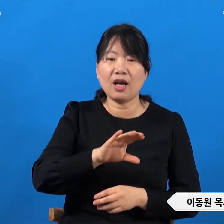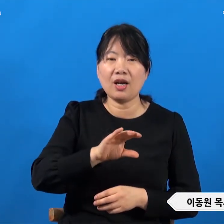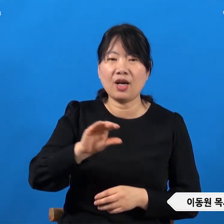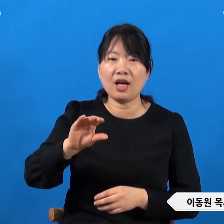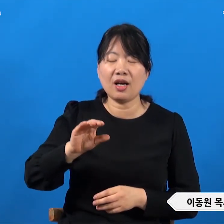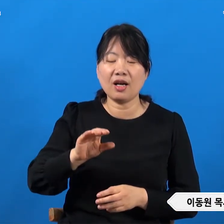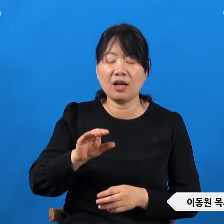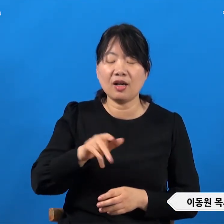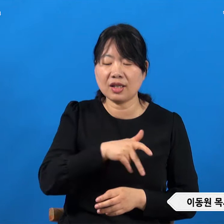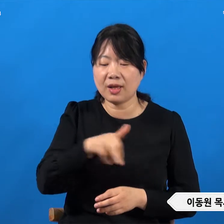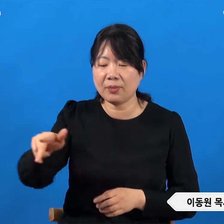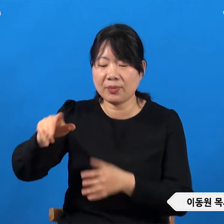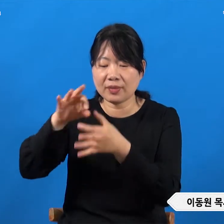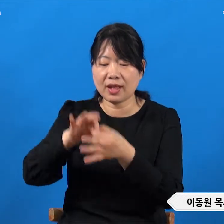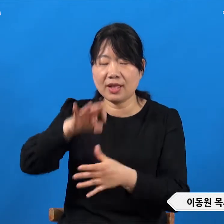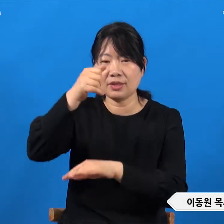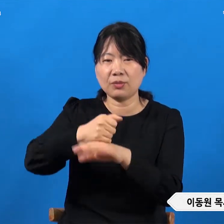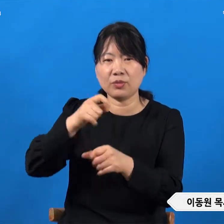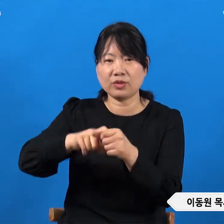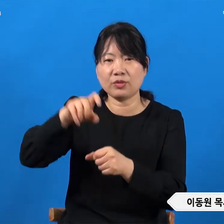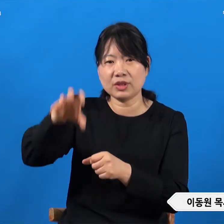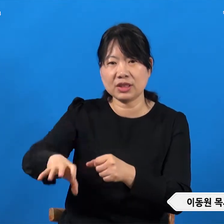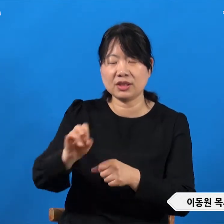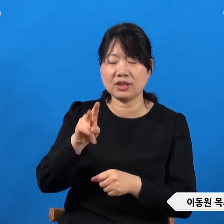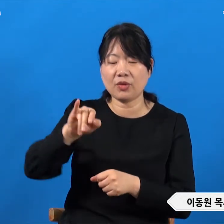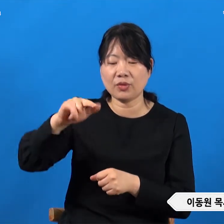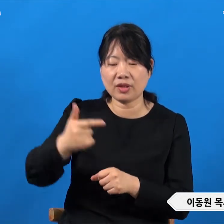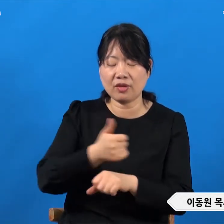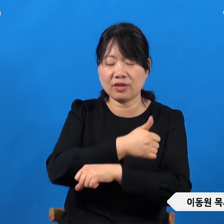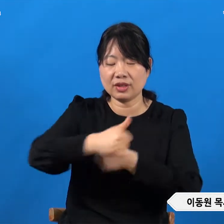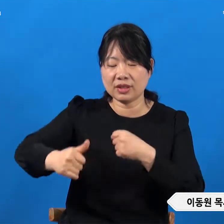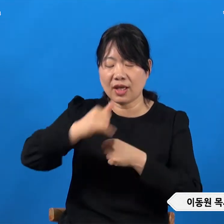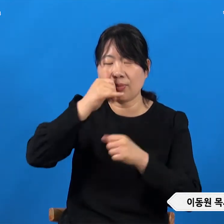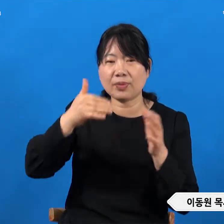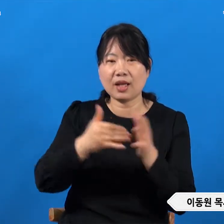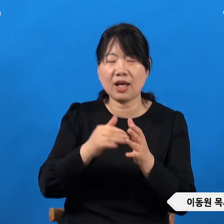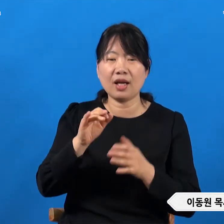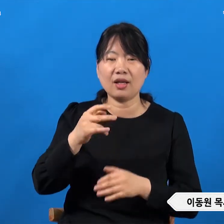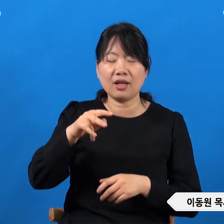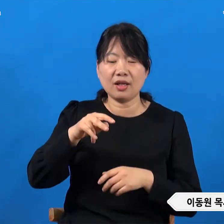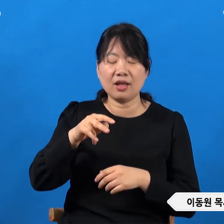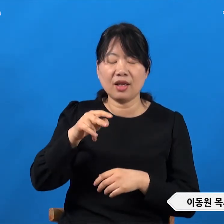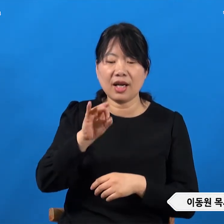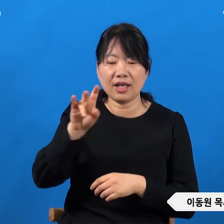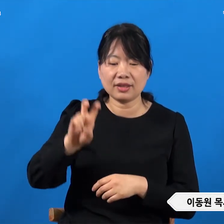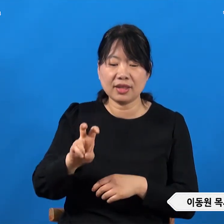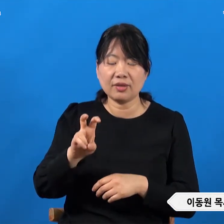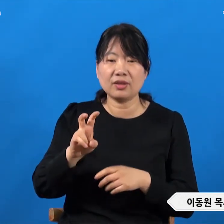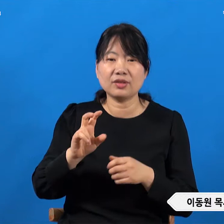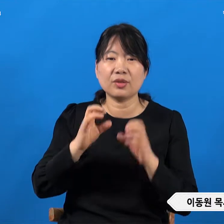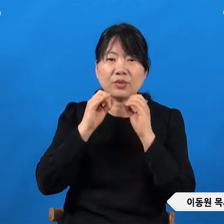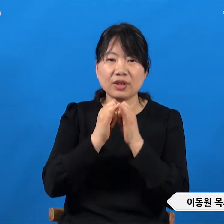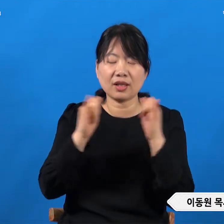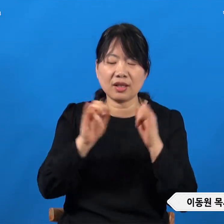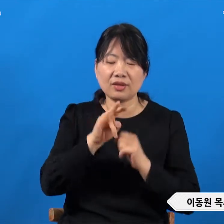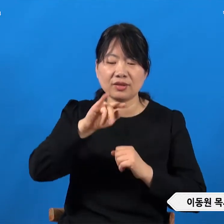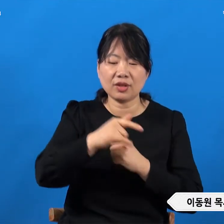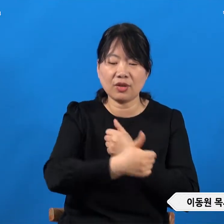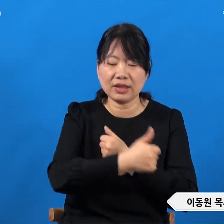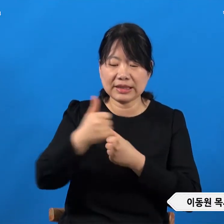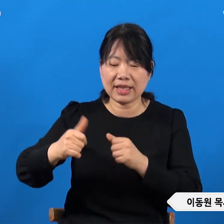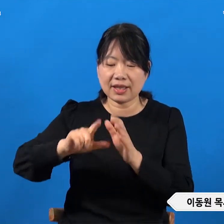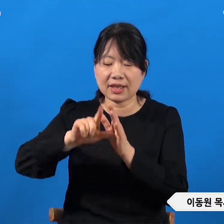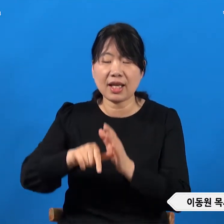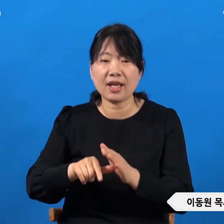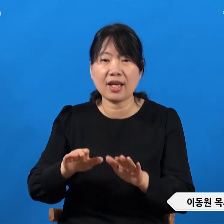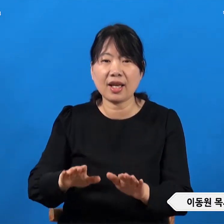마지막 목적지로 하고 영천을 지나가게 됩니다. 근데 아담스 선교사가 영천을 지날 무렵